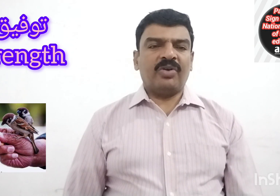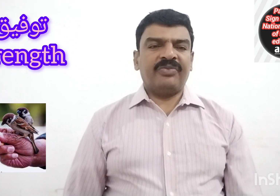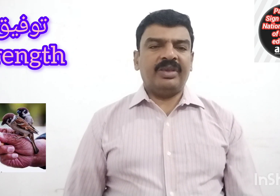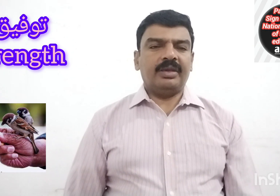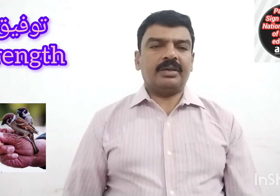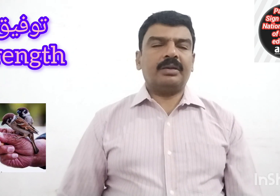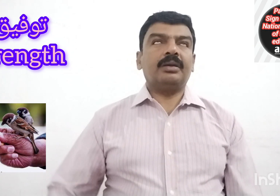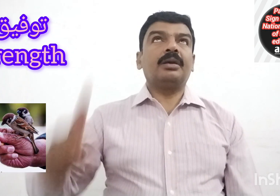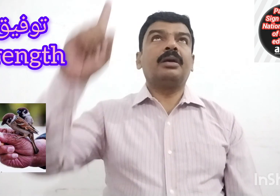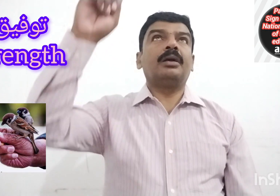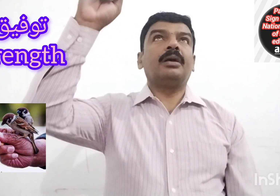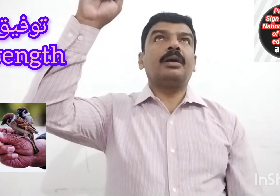तौफीक,